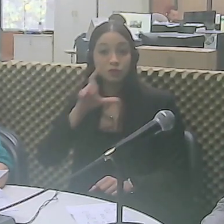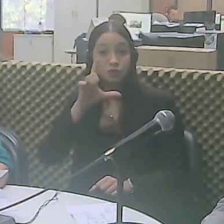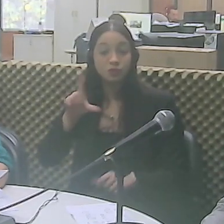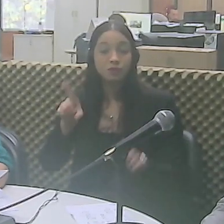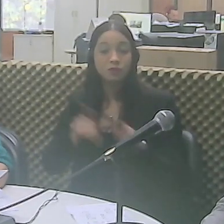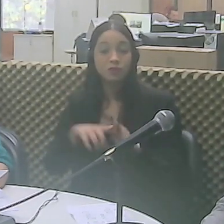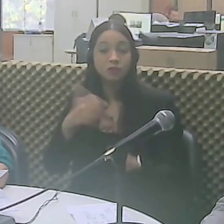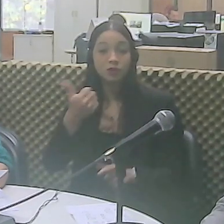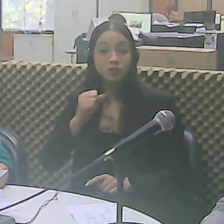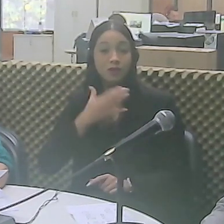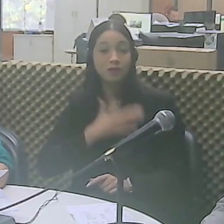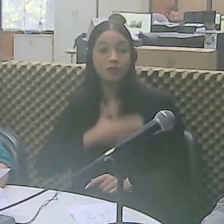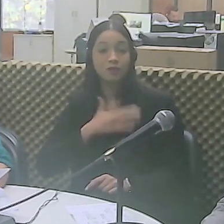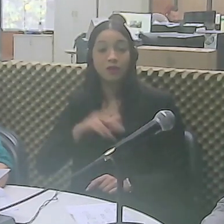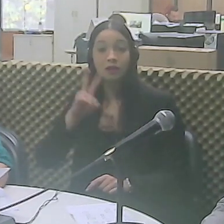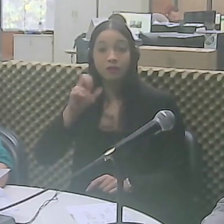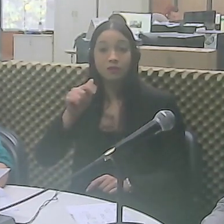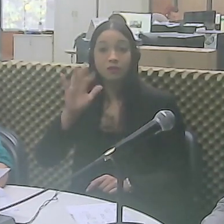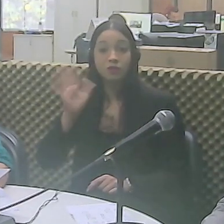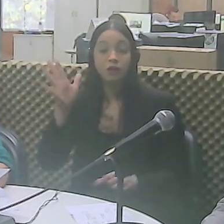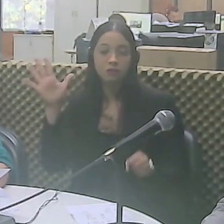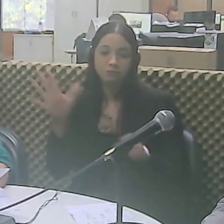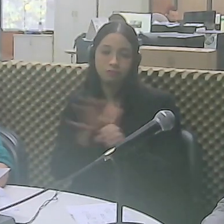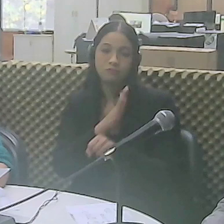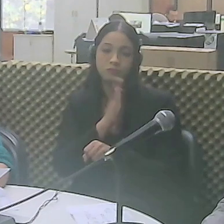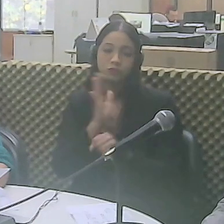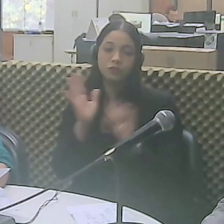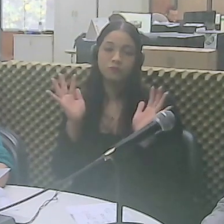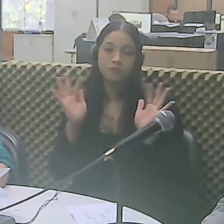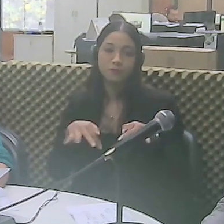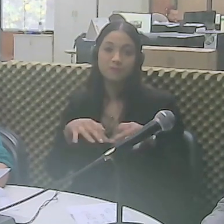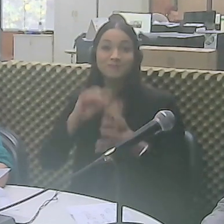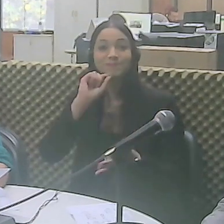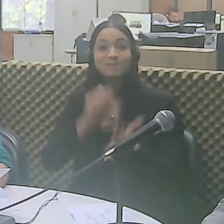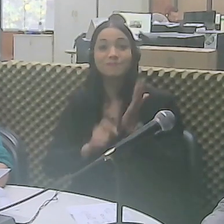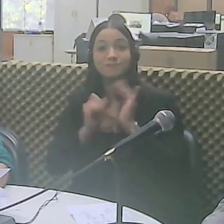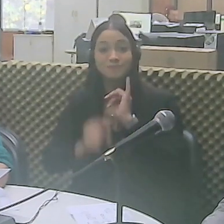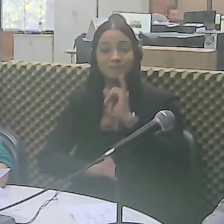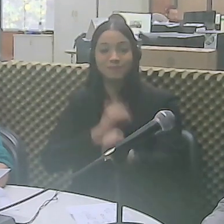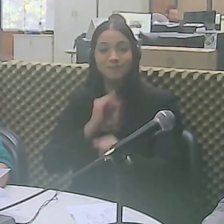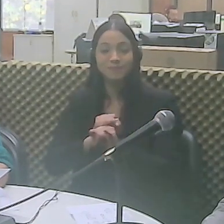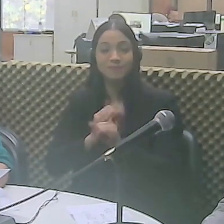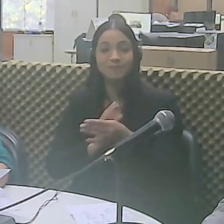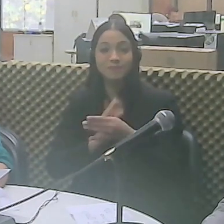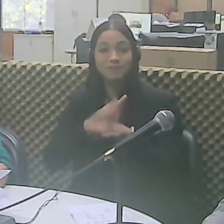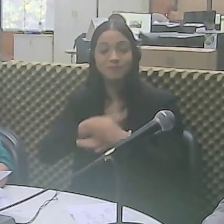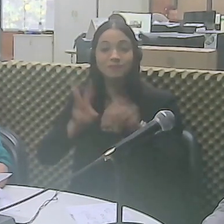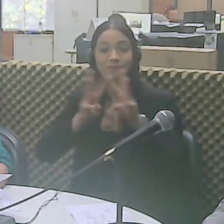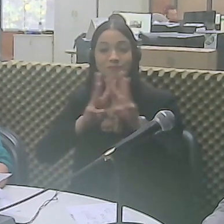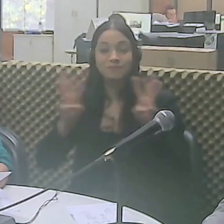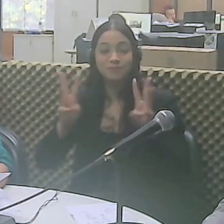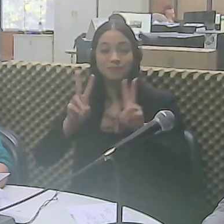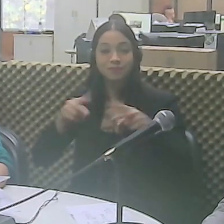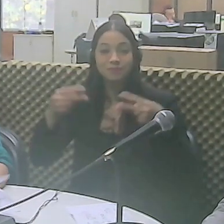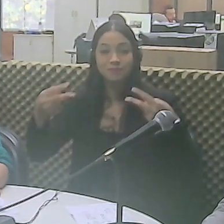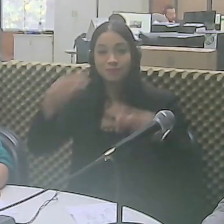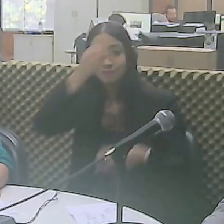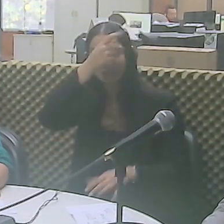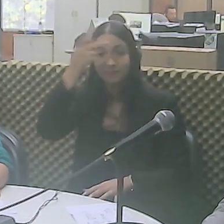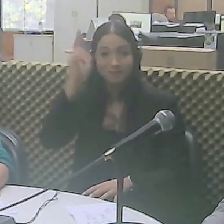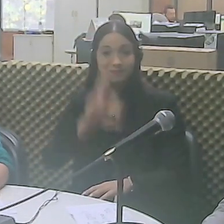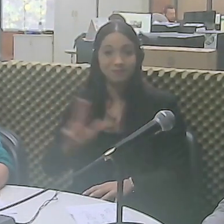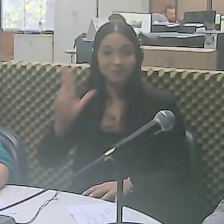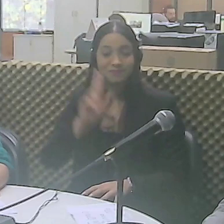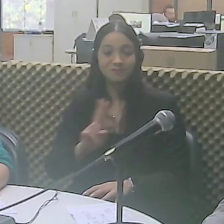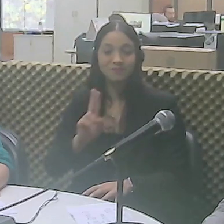18 de agosto, as vagas já estão encerradas. A inscrição é online e você pode acessar o link pelo portal da Prefeitura de